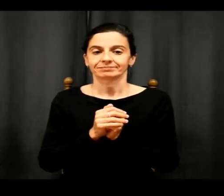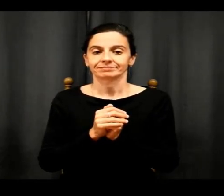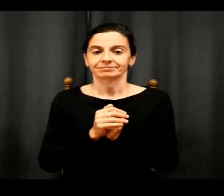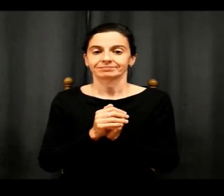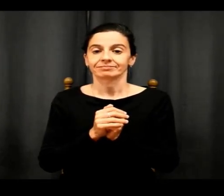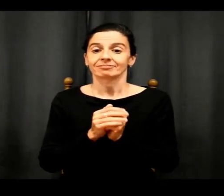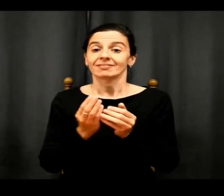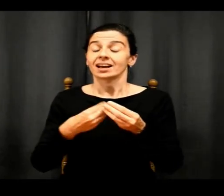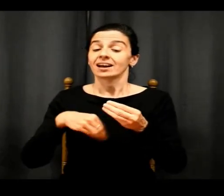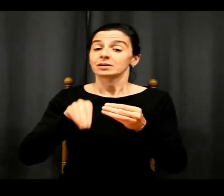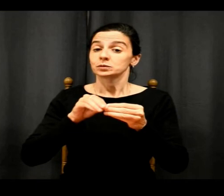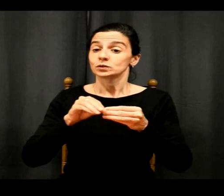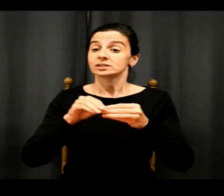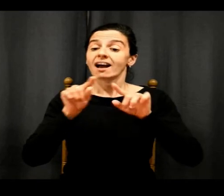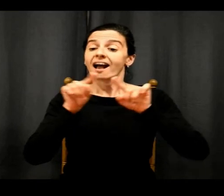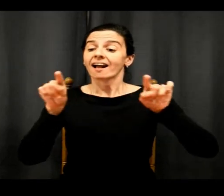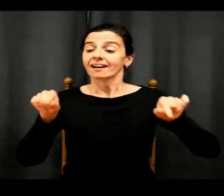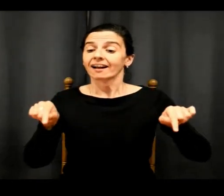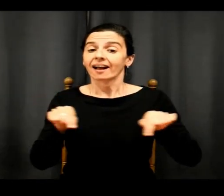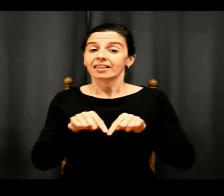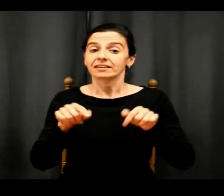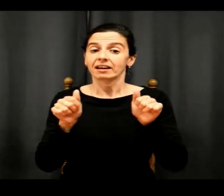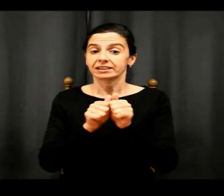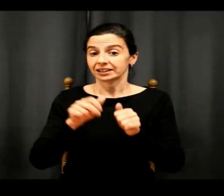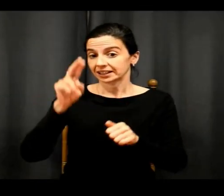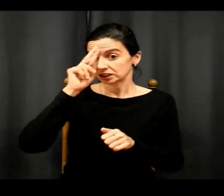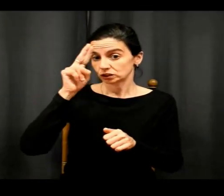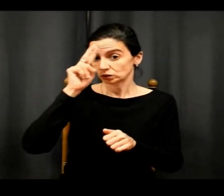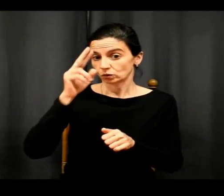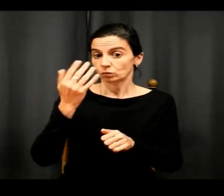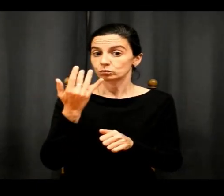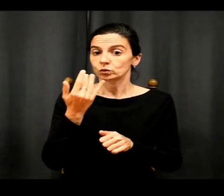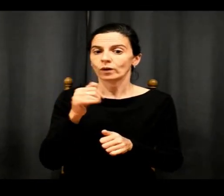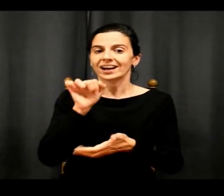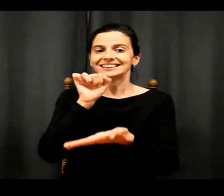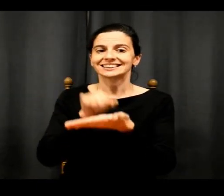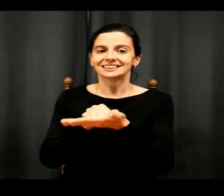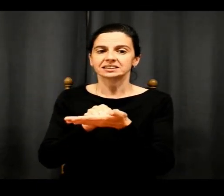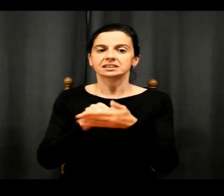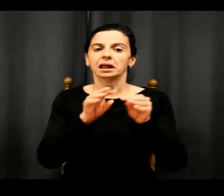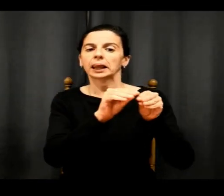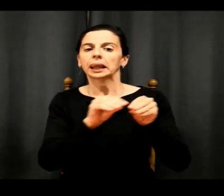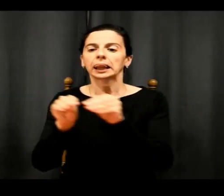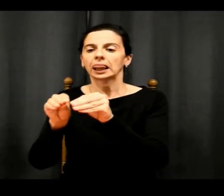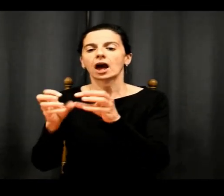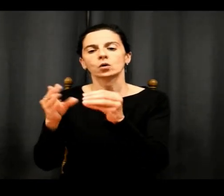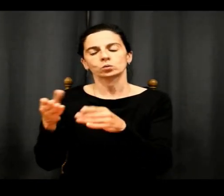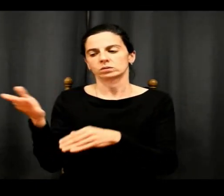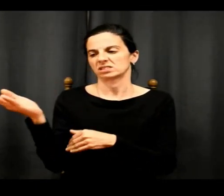On ajoute un cadre prévoyant la motivation de la décision d'ajournement ou de refus.